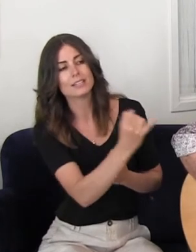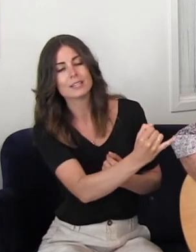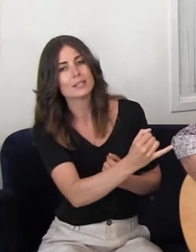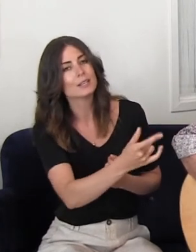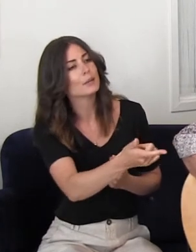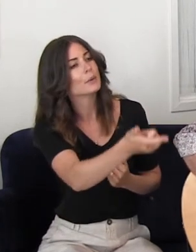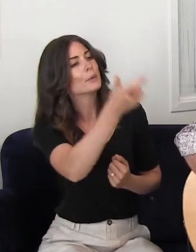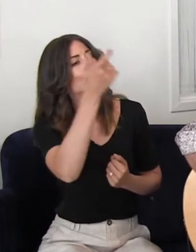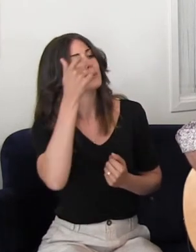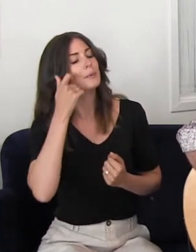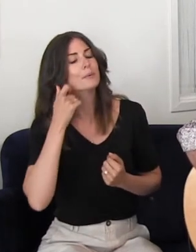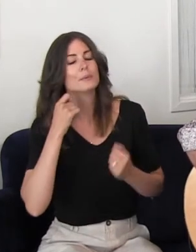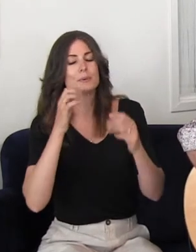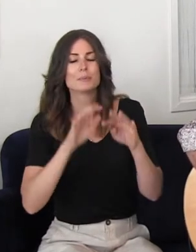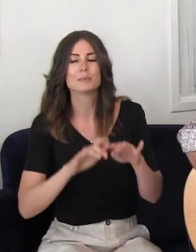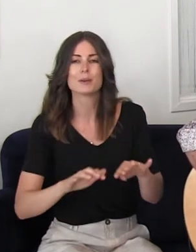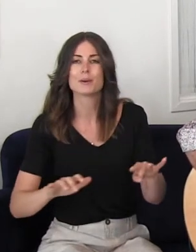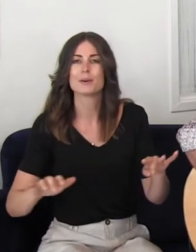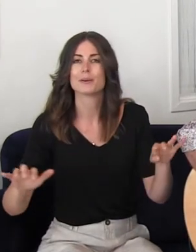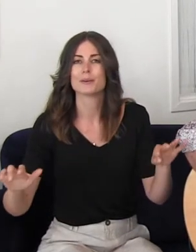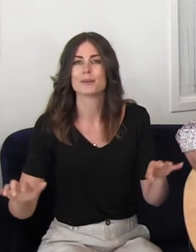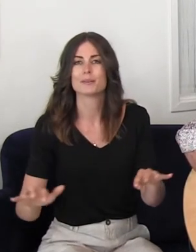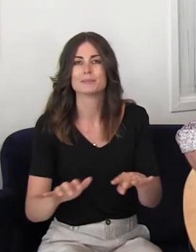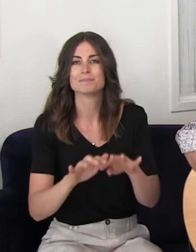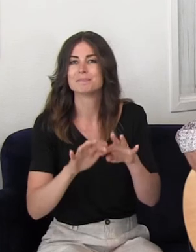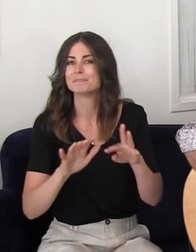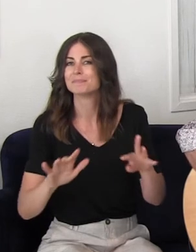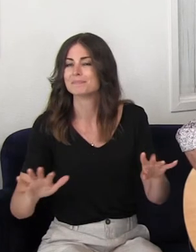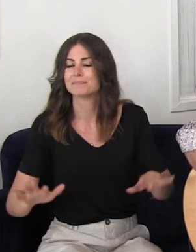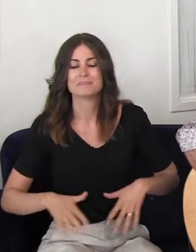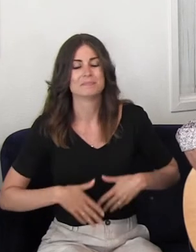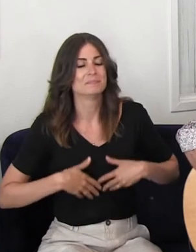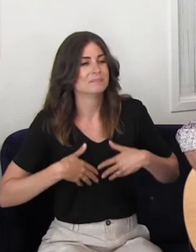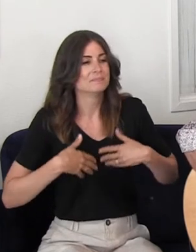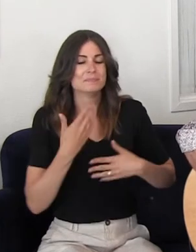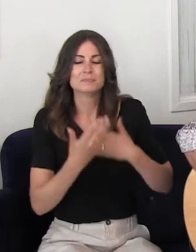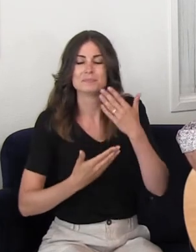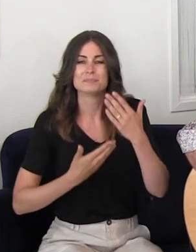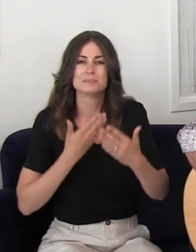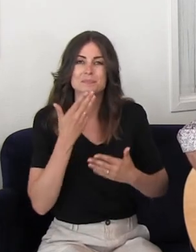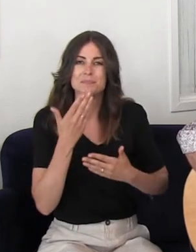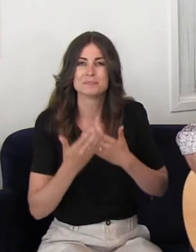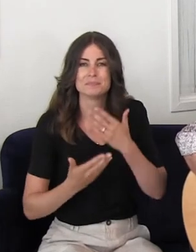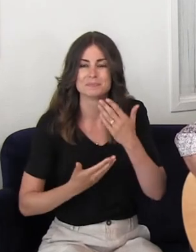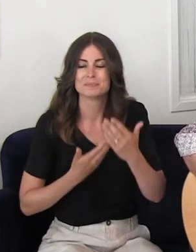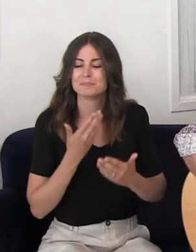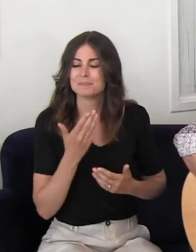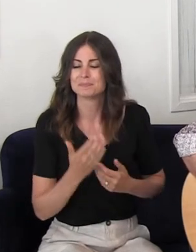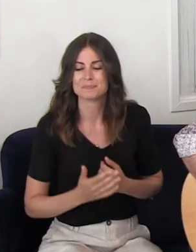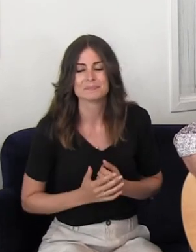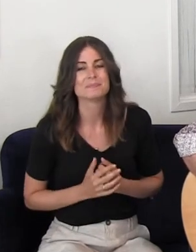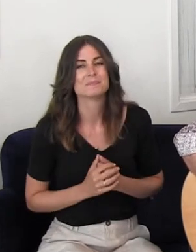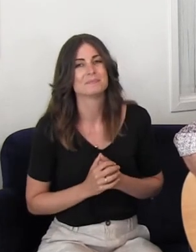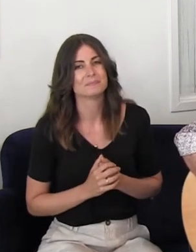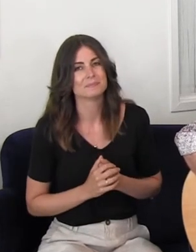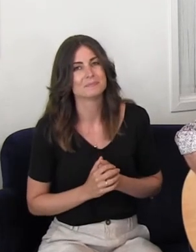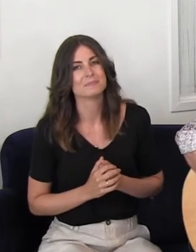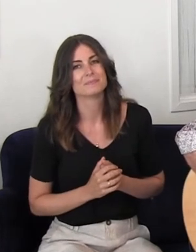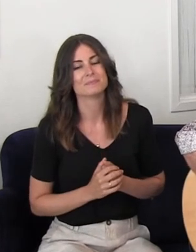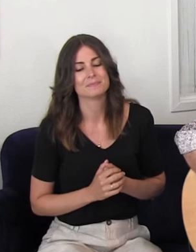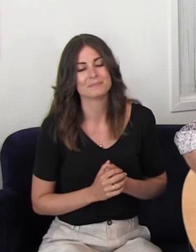Som piano det gör. Och en munter bit av en visa med